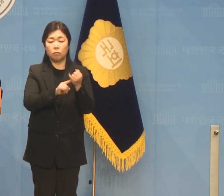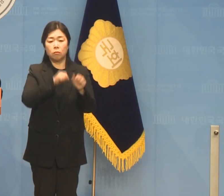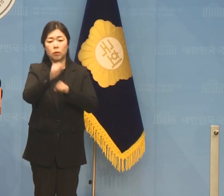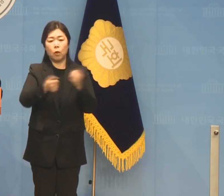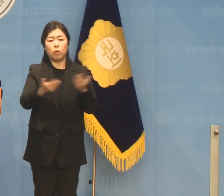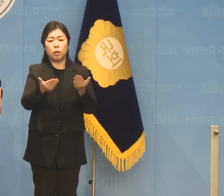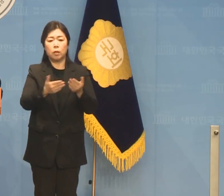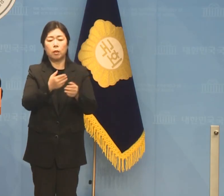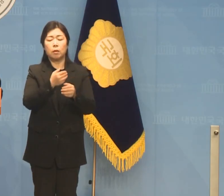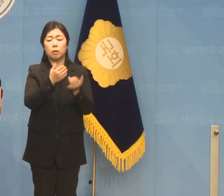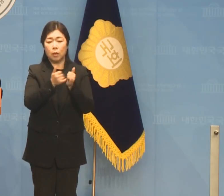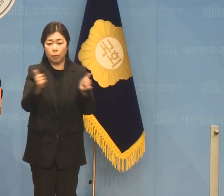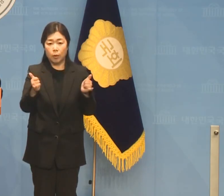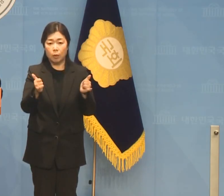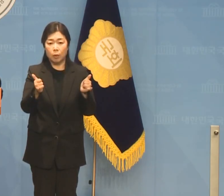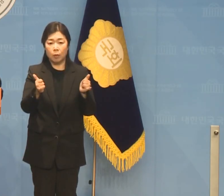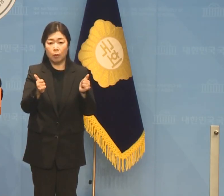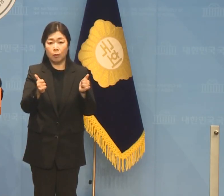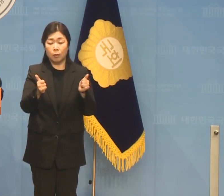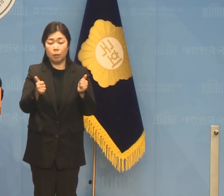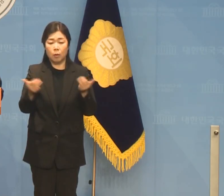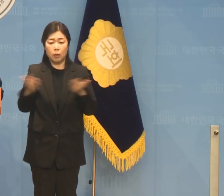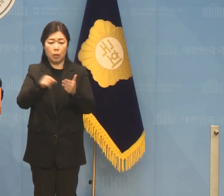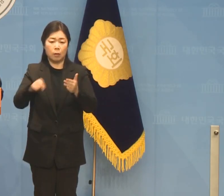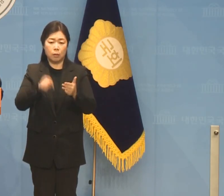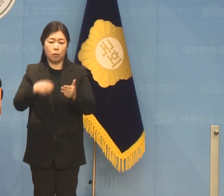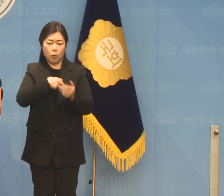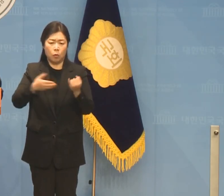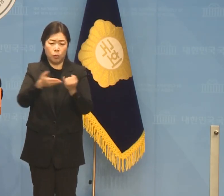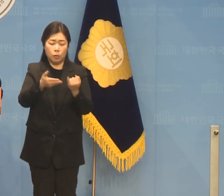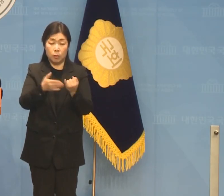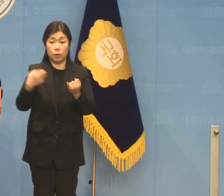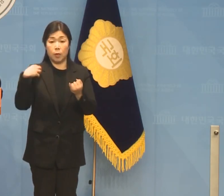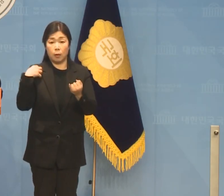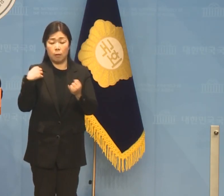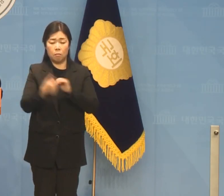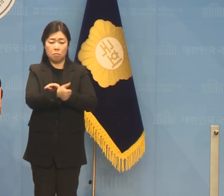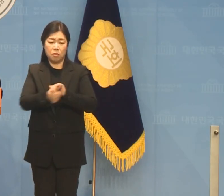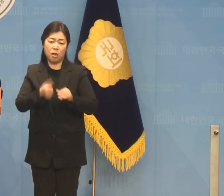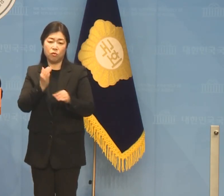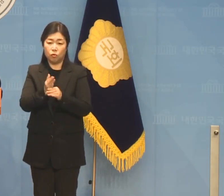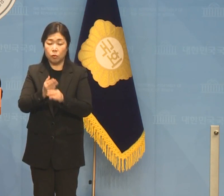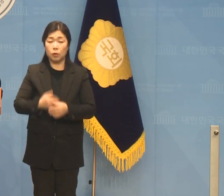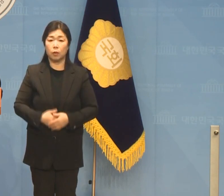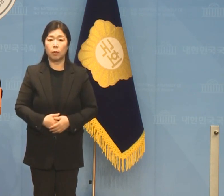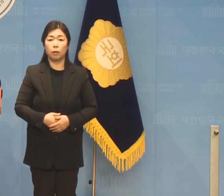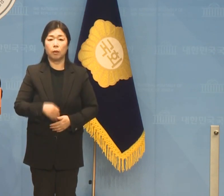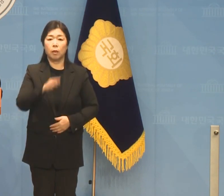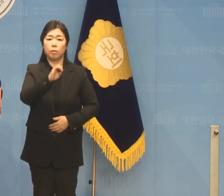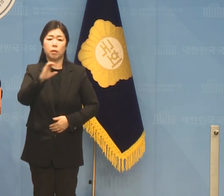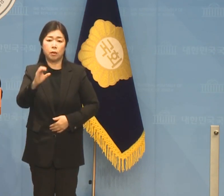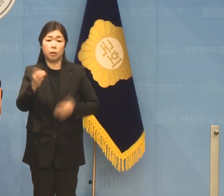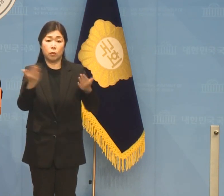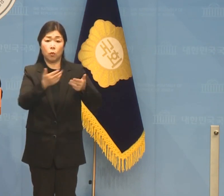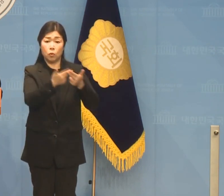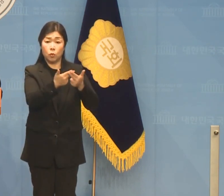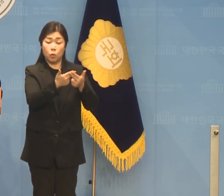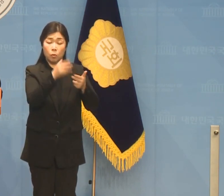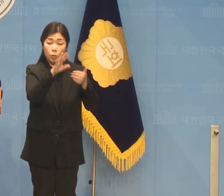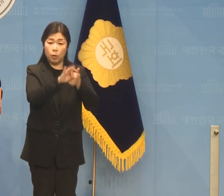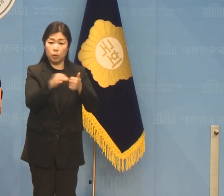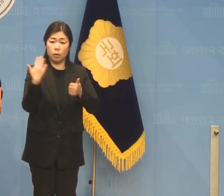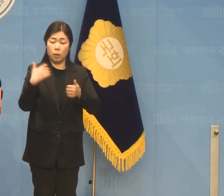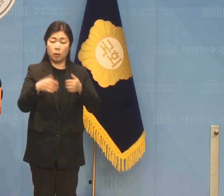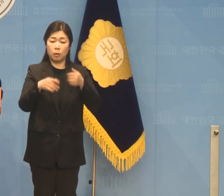내 괴롭힘에 대한 책임을 회피하려 하고 있습니다. MBC 3노조에 따르면 MBC는 지난 18일